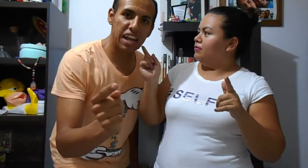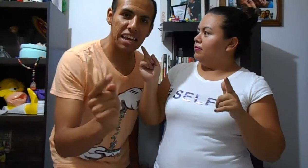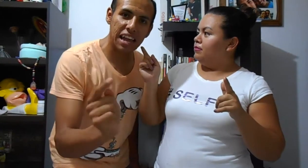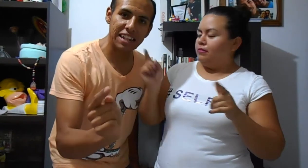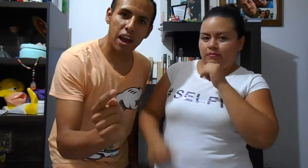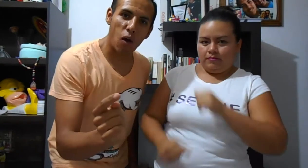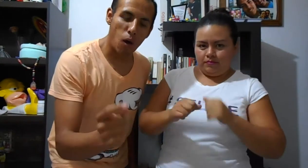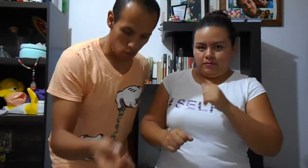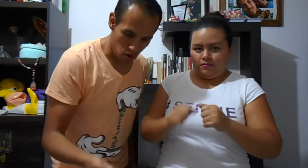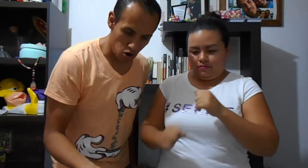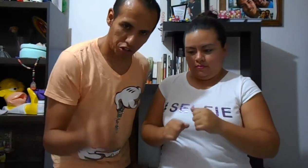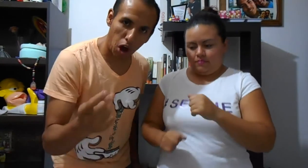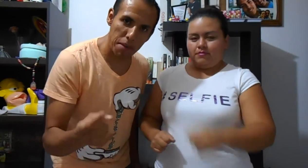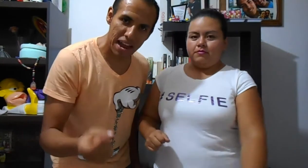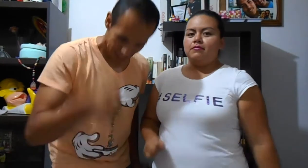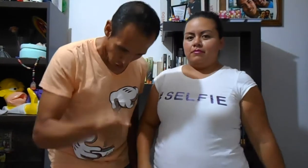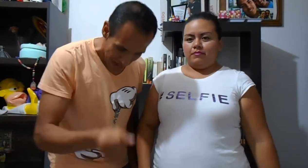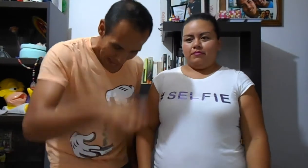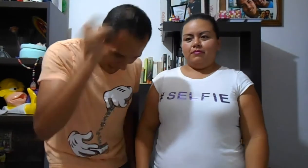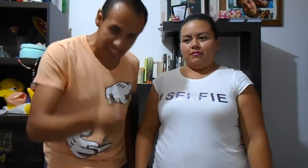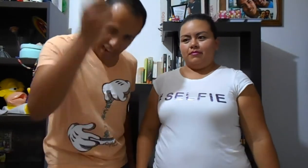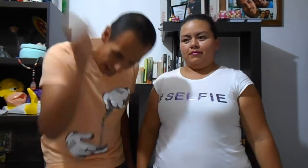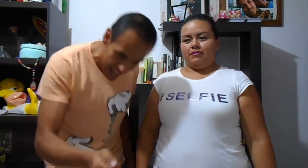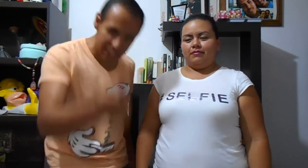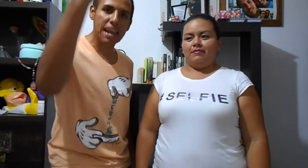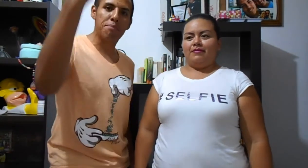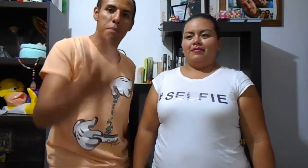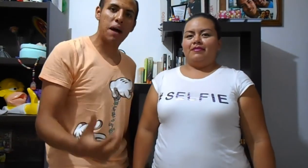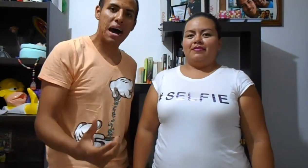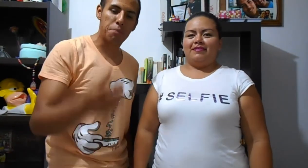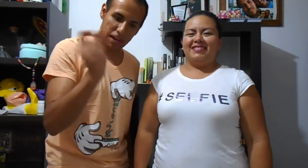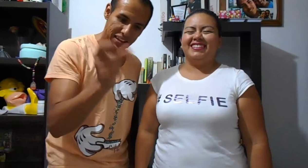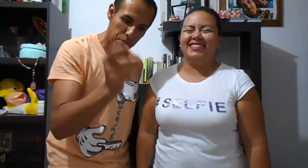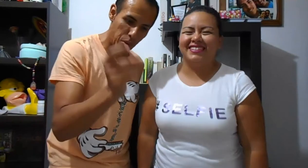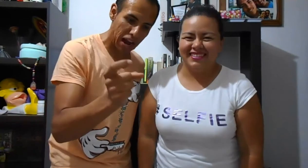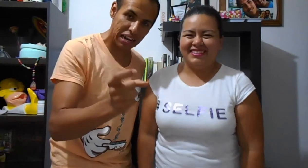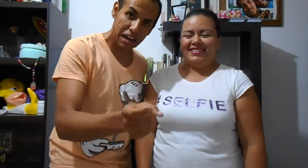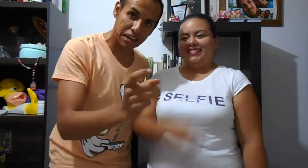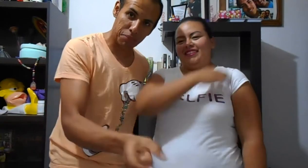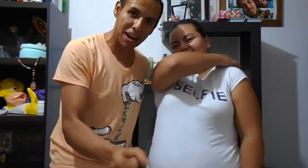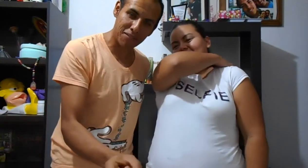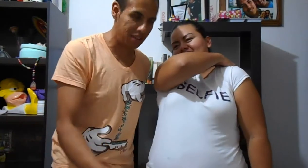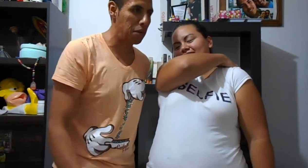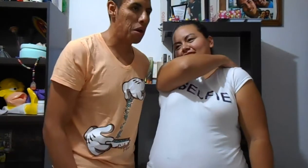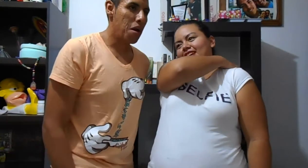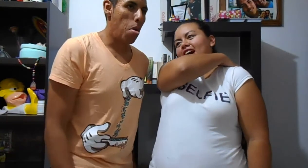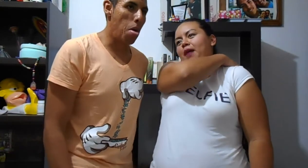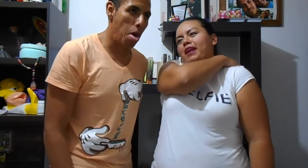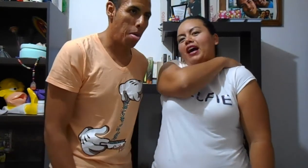Lorexita y al Diego. ¡Tómela! ¡Tómela! ¡Ándele! ¡Ándele, papá! Para que se pongan a... A